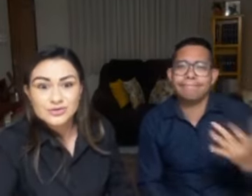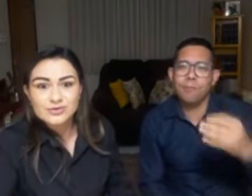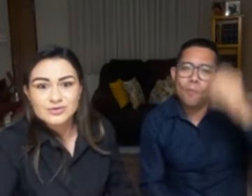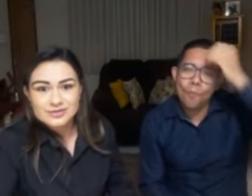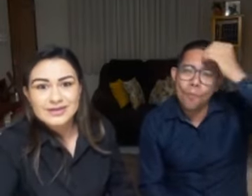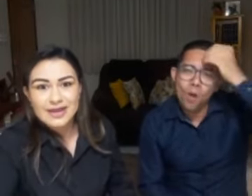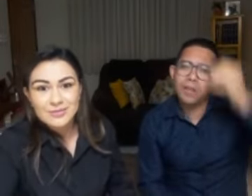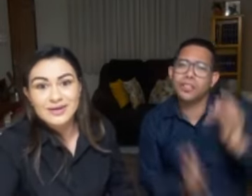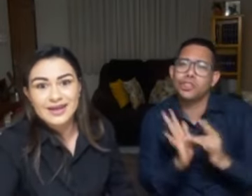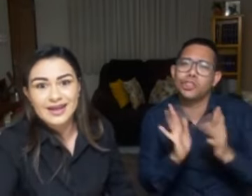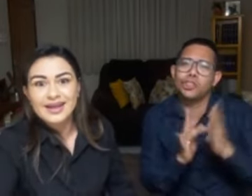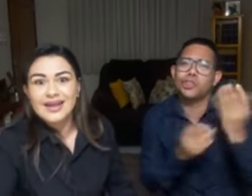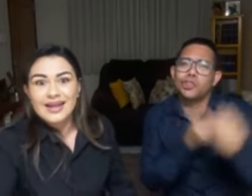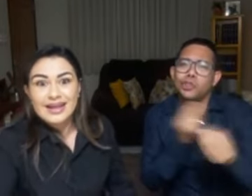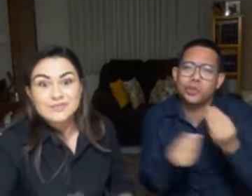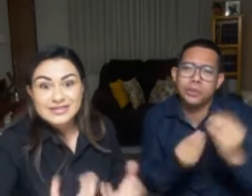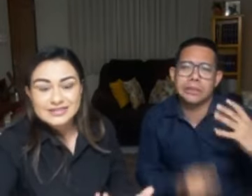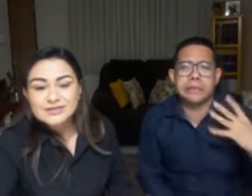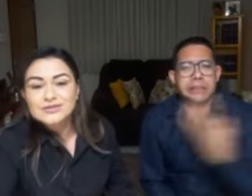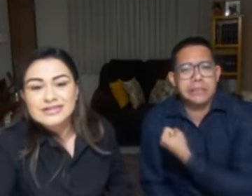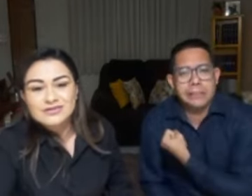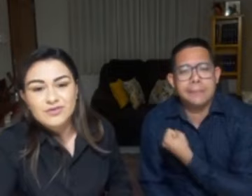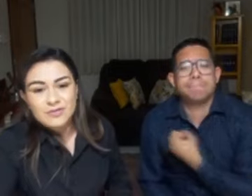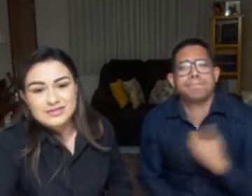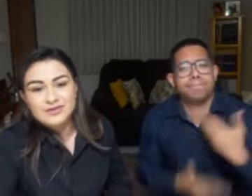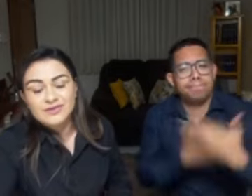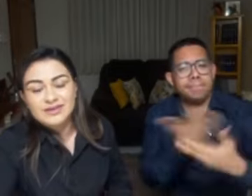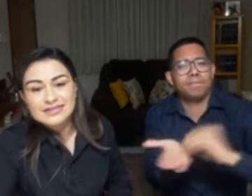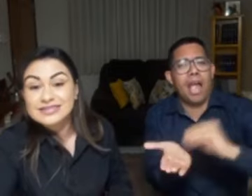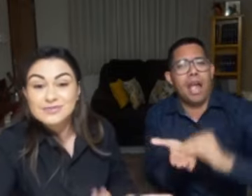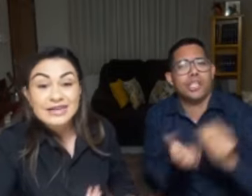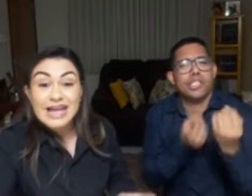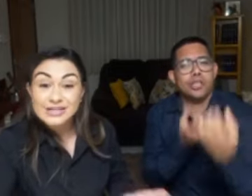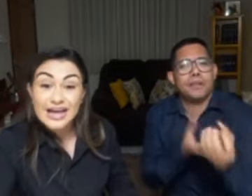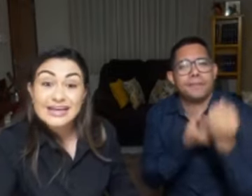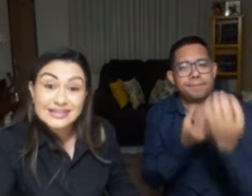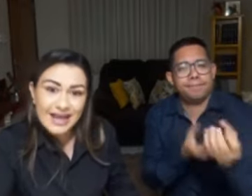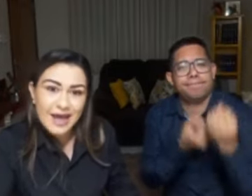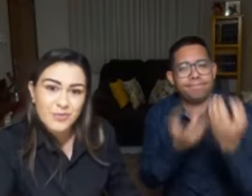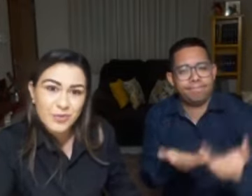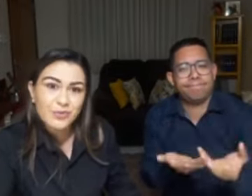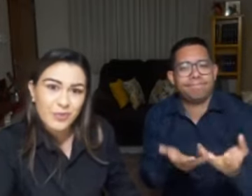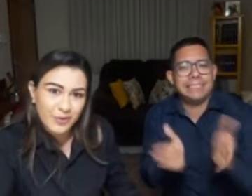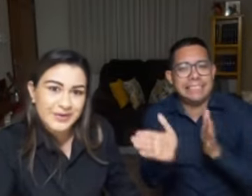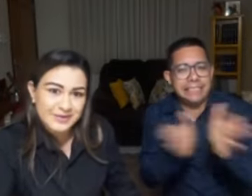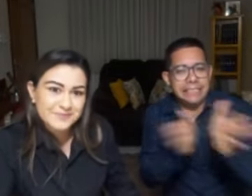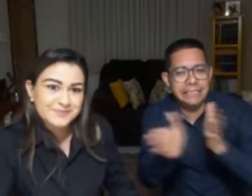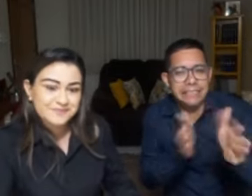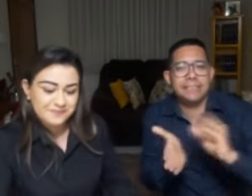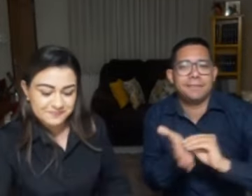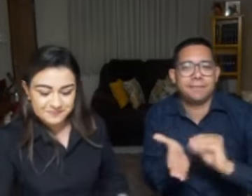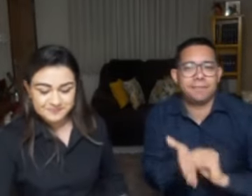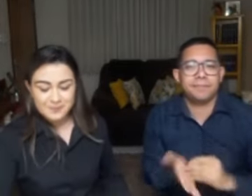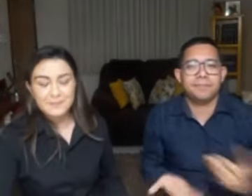é Jesus, né? Porque eles precisam dessa informação, e a acessibilidade ainda é muito pouca, né?